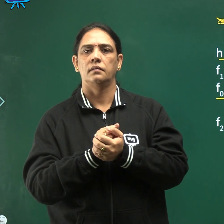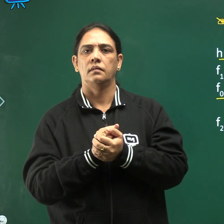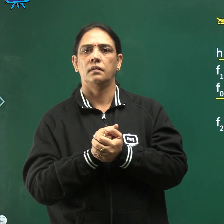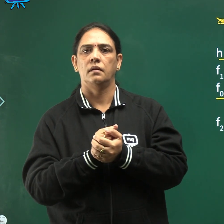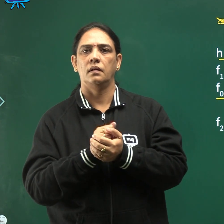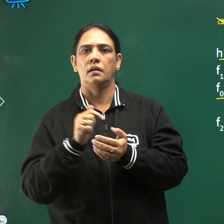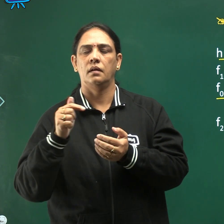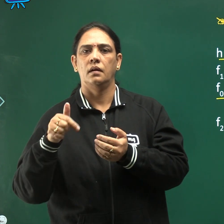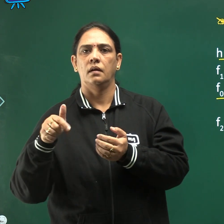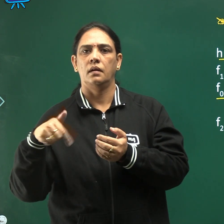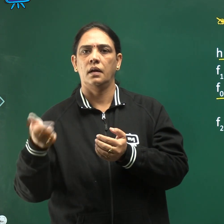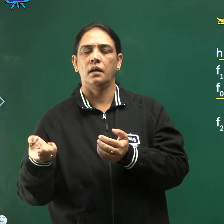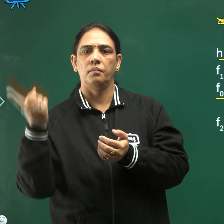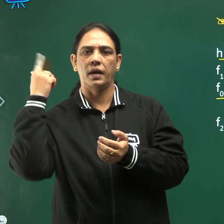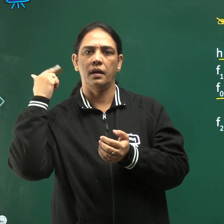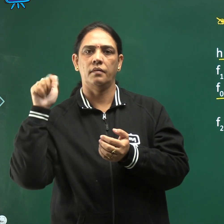ठीक पहले वाले